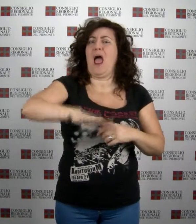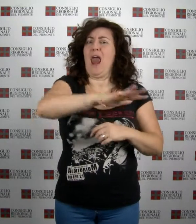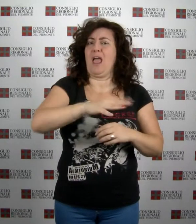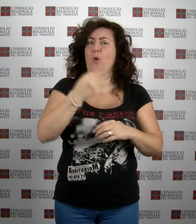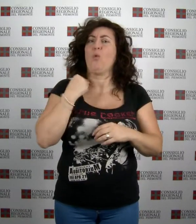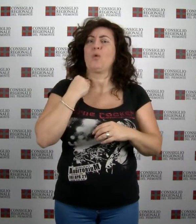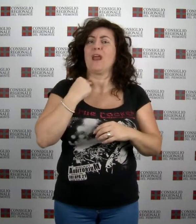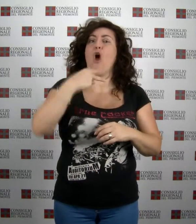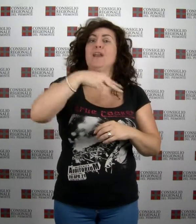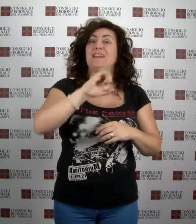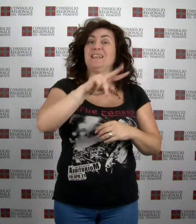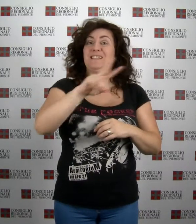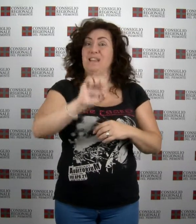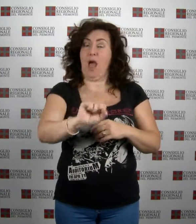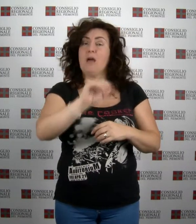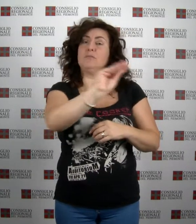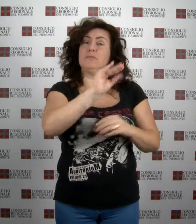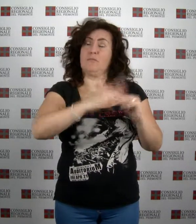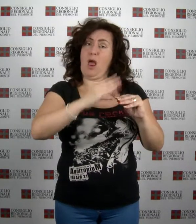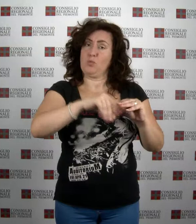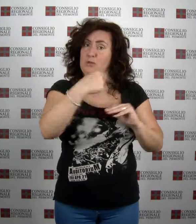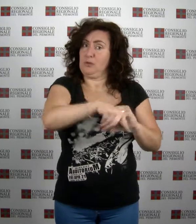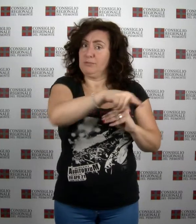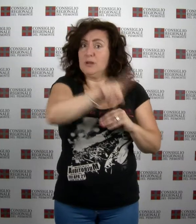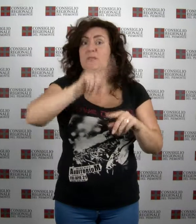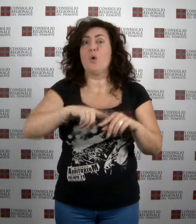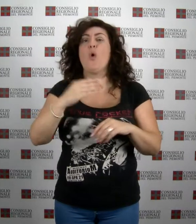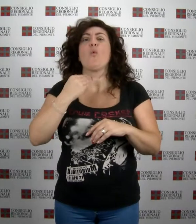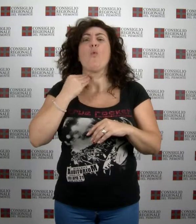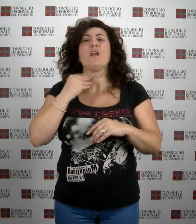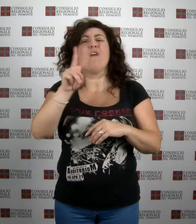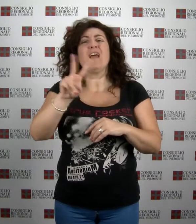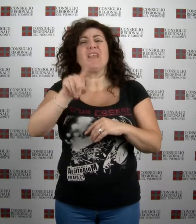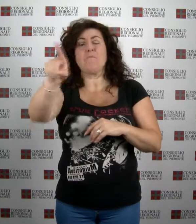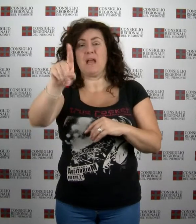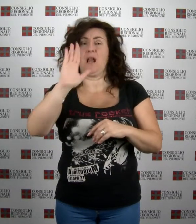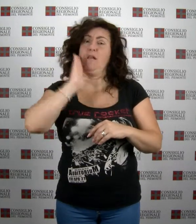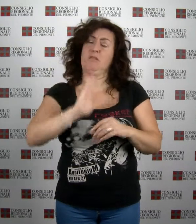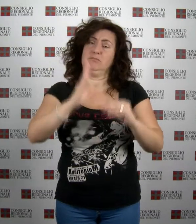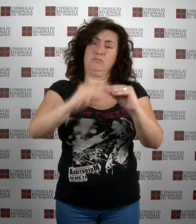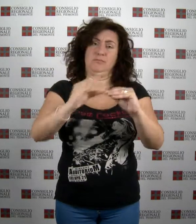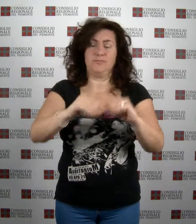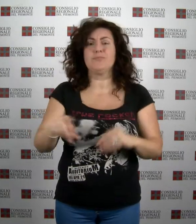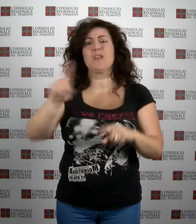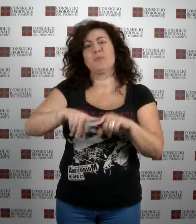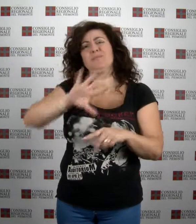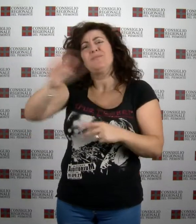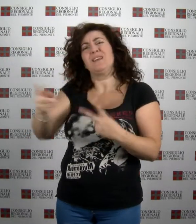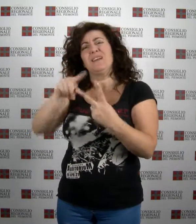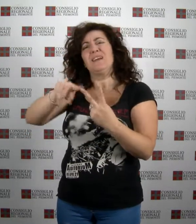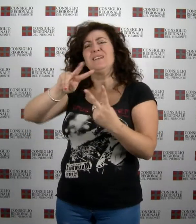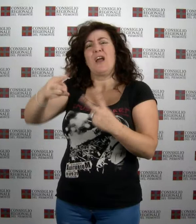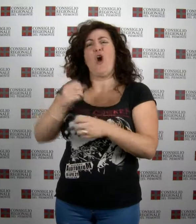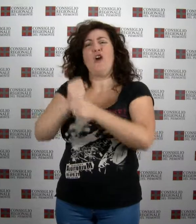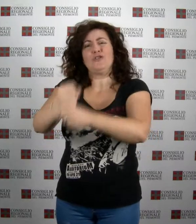il potenziamento della Torino-Cuneo-Ventimiglia. La seconda del sindacato intercategoriale COBAS per un sostegno al reddito